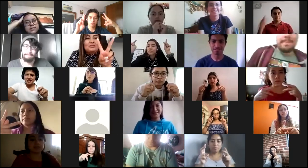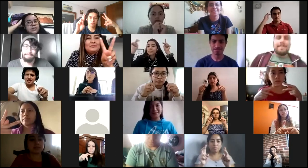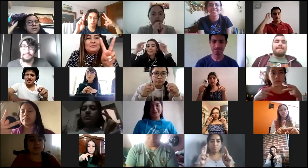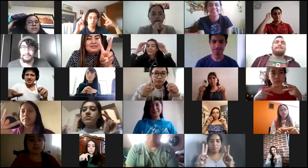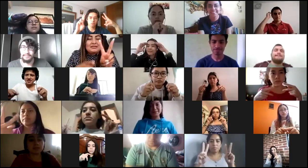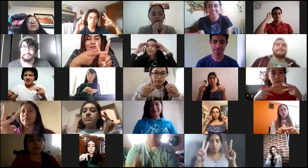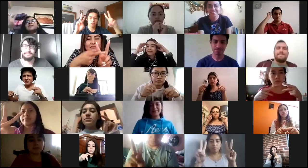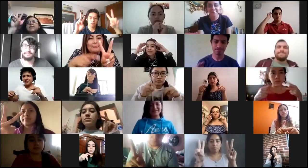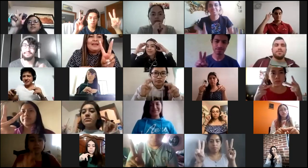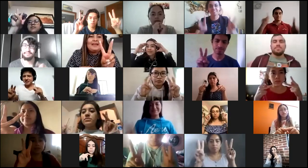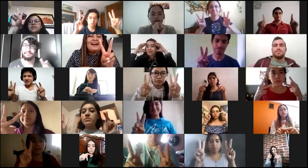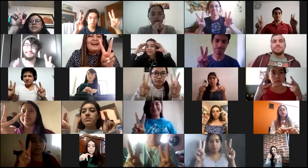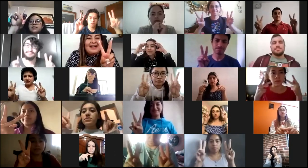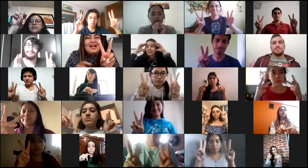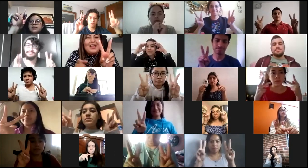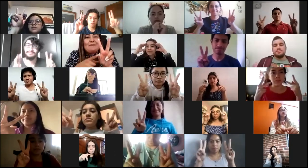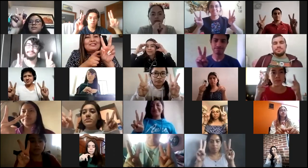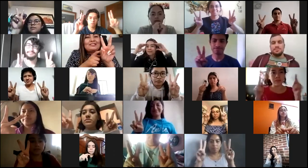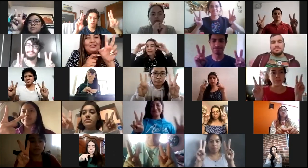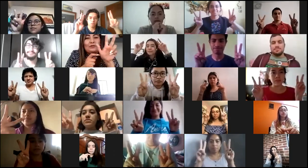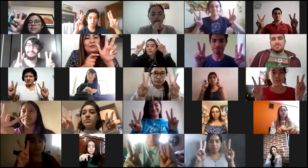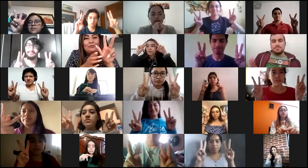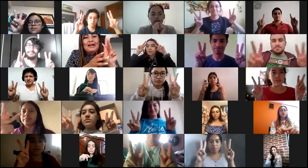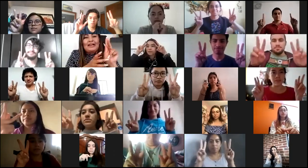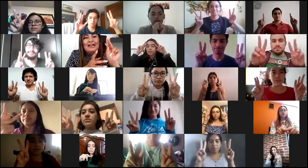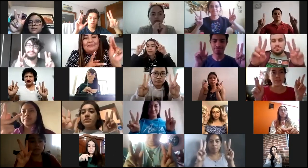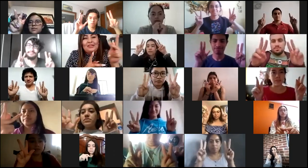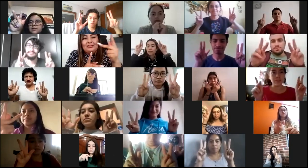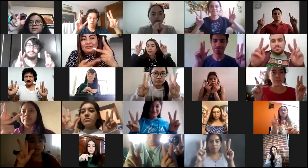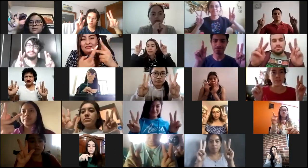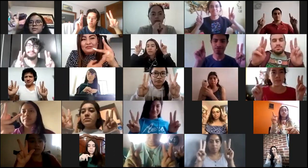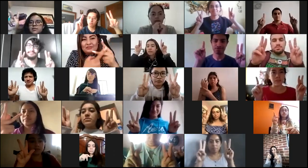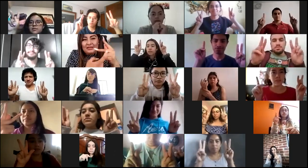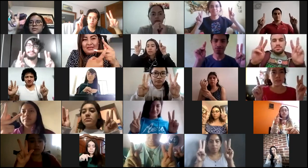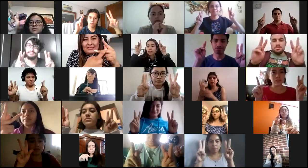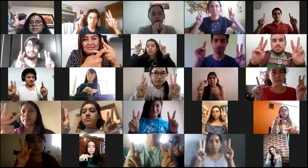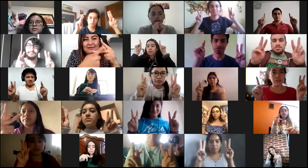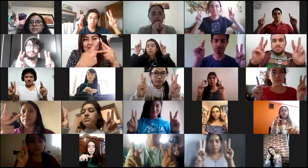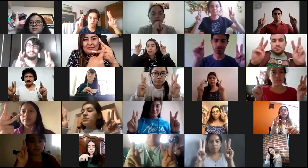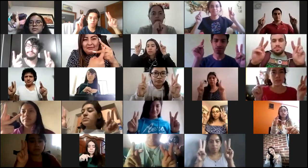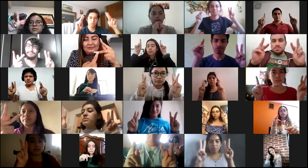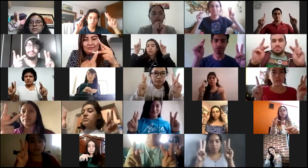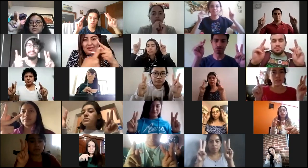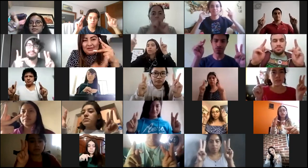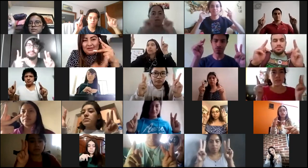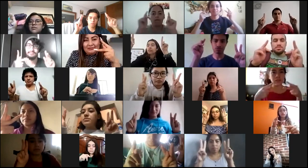paz. Ponemos el dedo pulgar en medio de los dos, que se vea, mira, como una K.